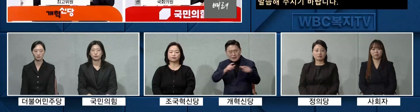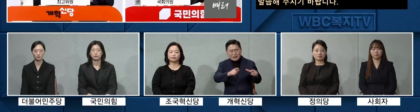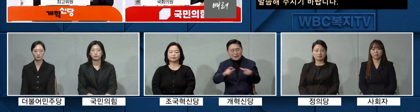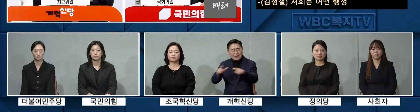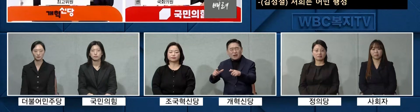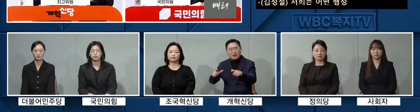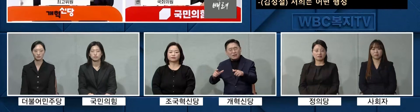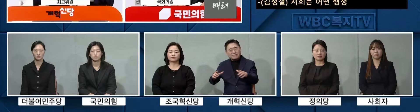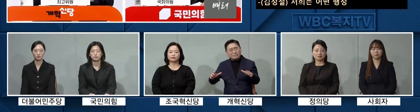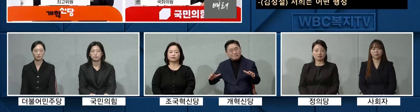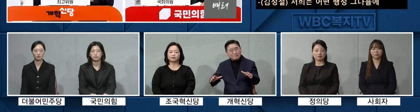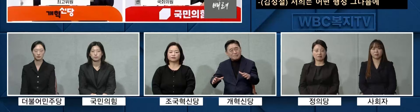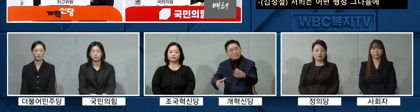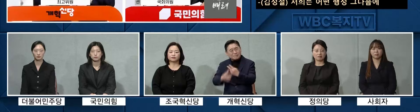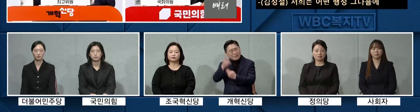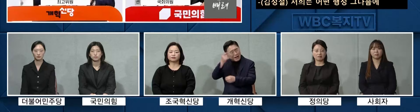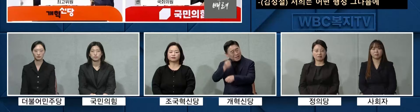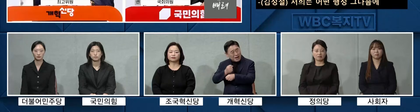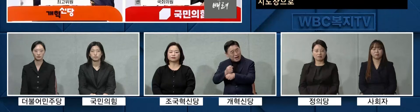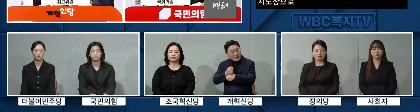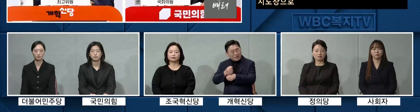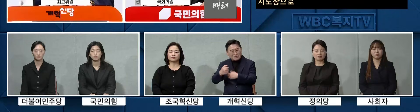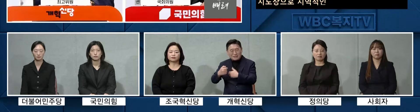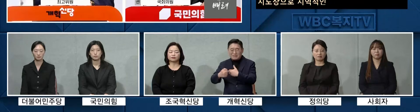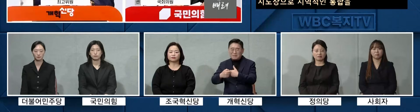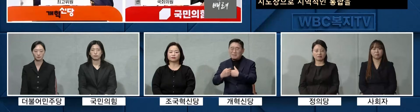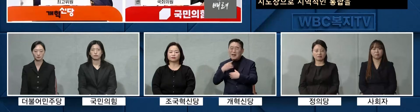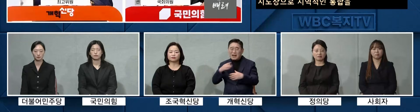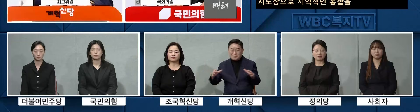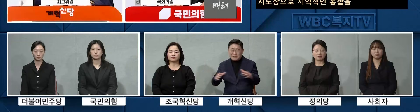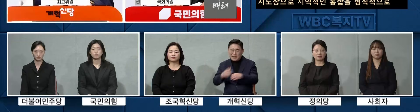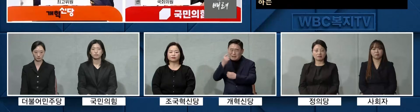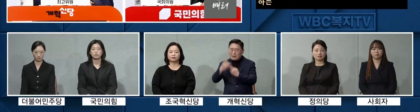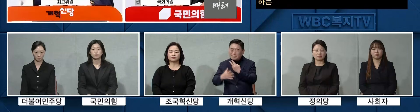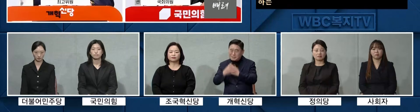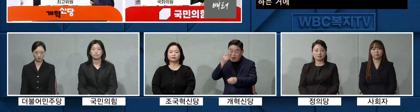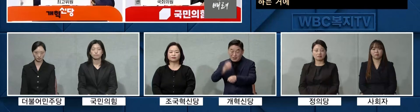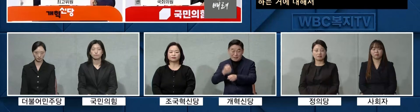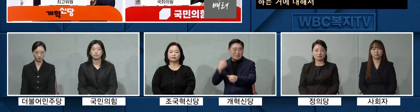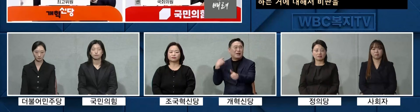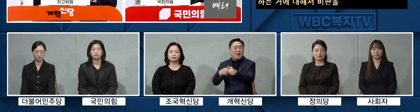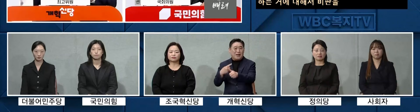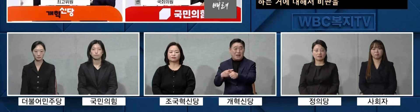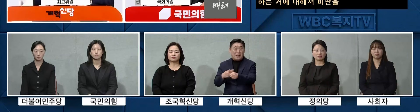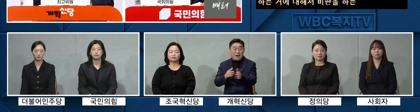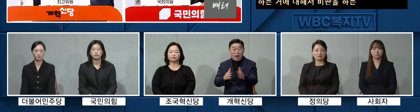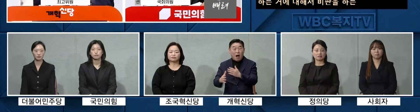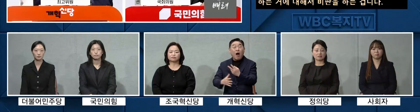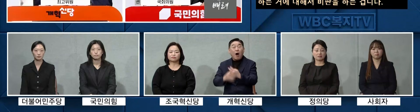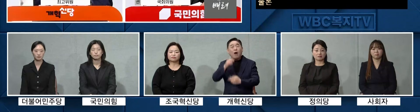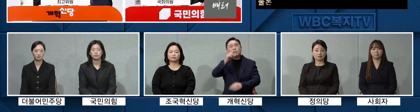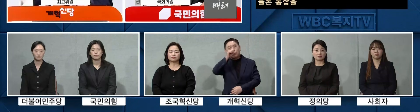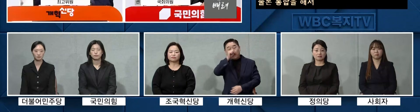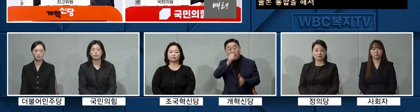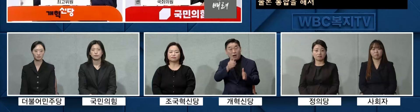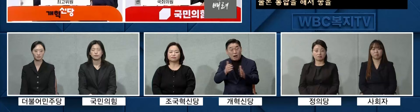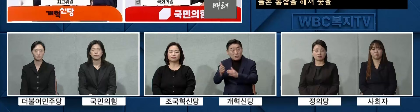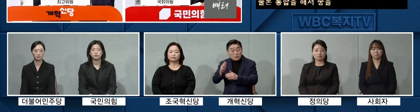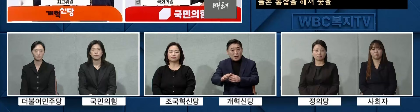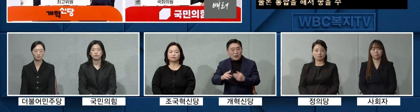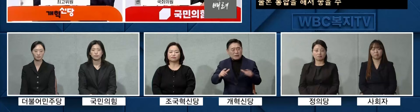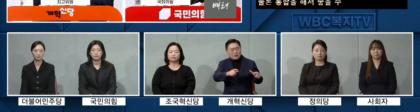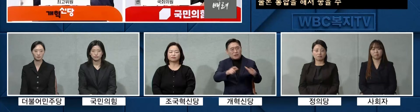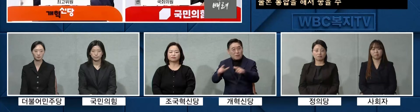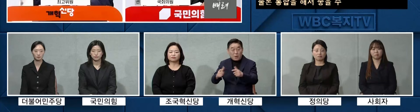지역적인 통합을 형식적으로 하는 거에 대해서 비판을 하는 겁니다. 물론 통합을 해서 좋을 수 있죠. 그렇지만